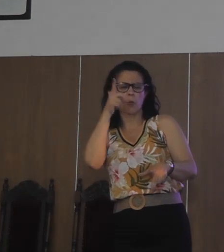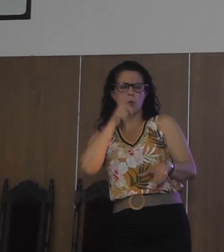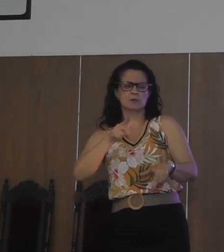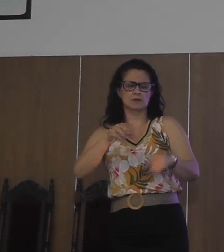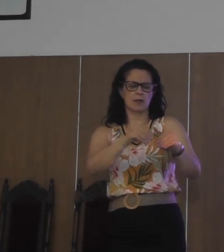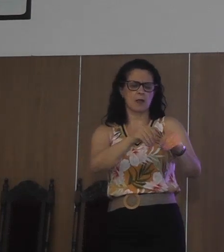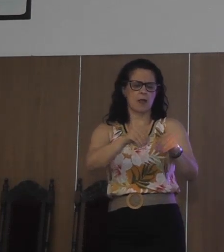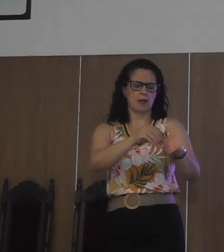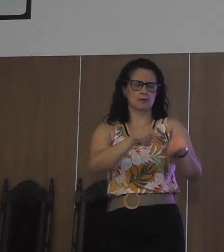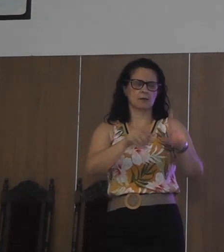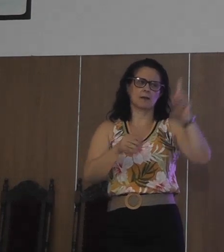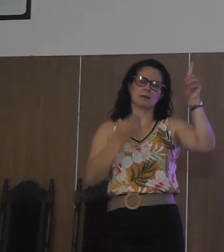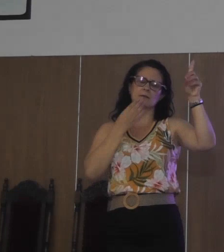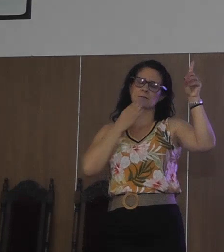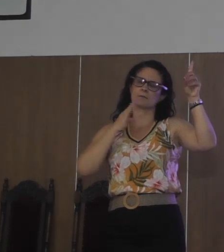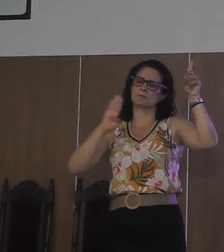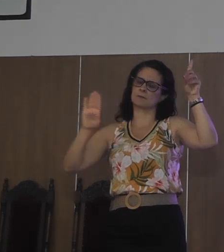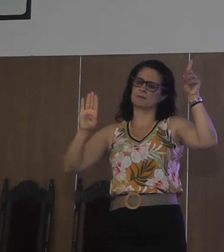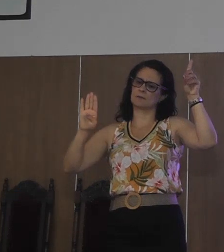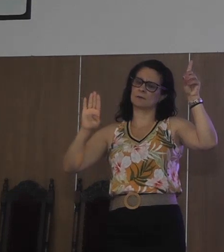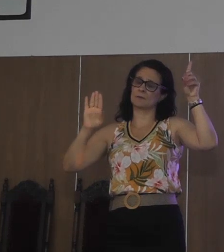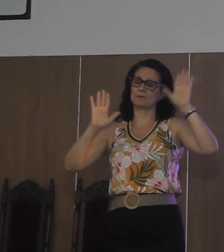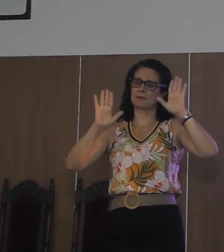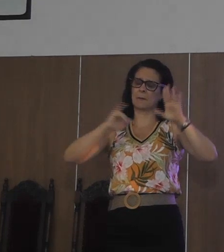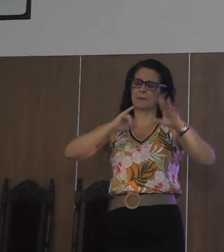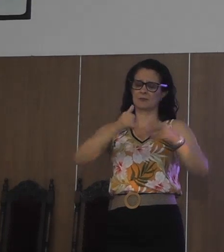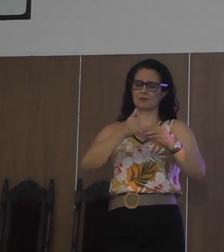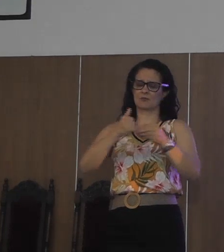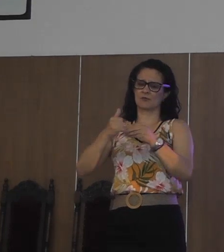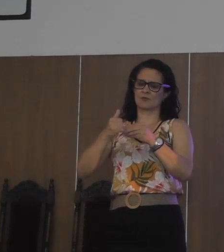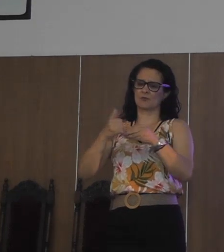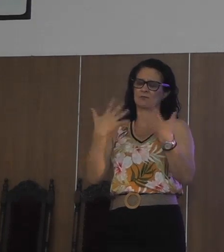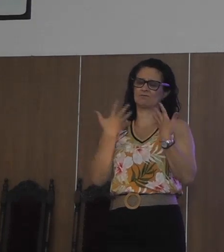Josué se encontra desanimado, um pouco triste